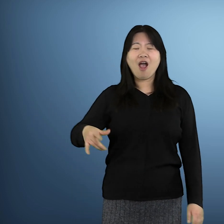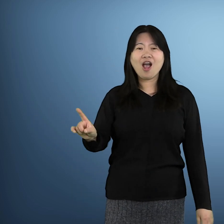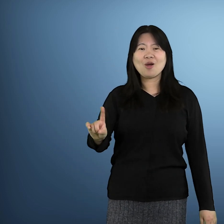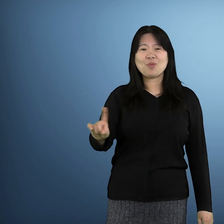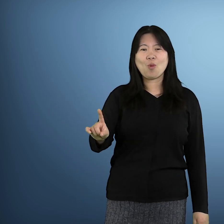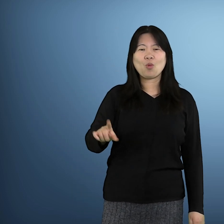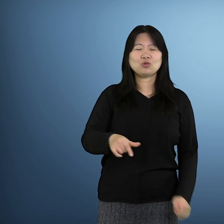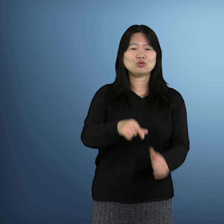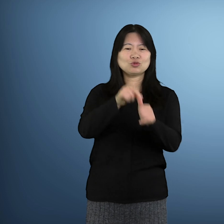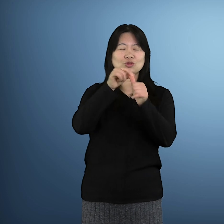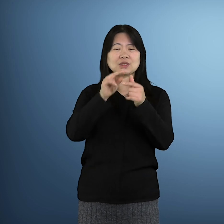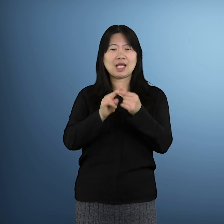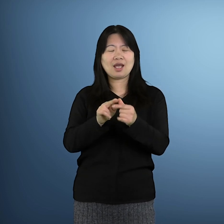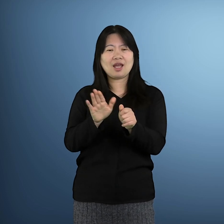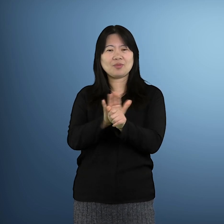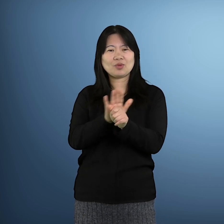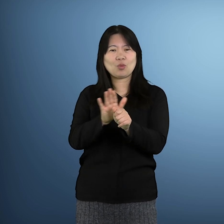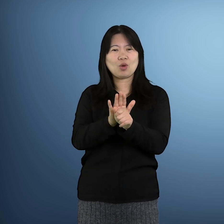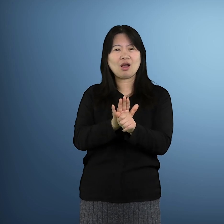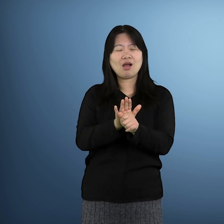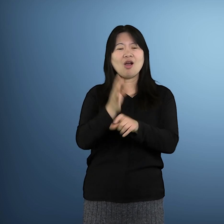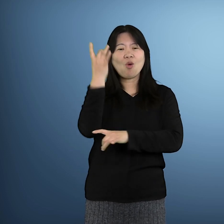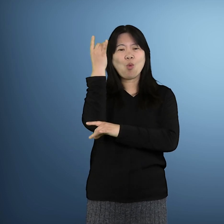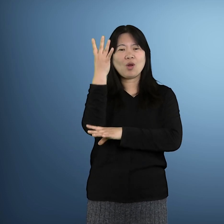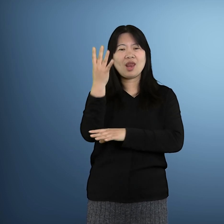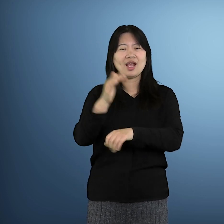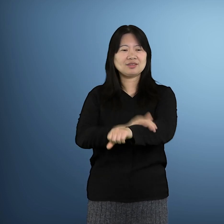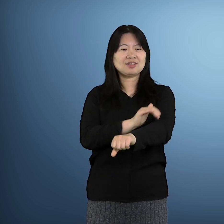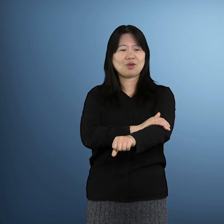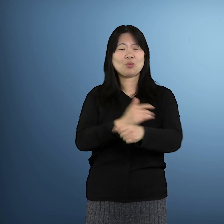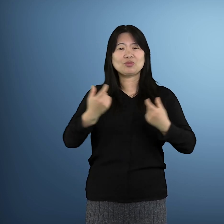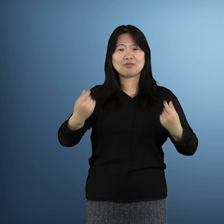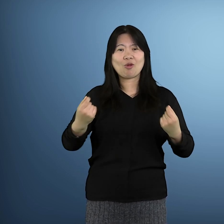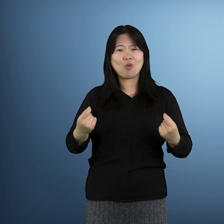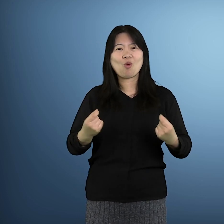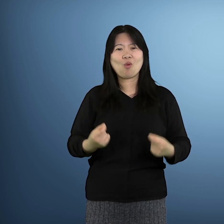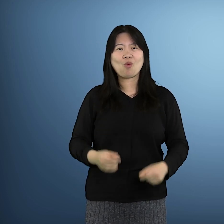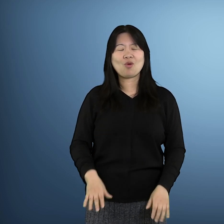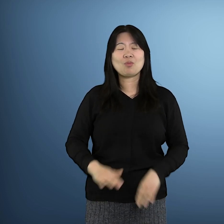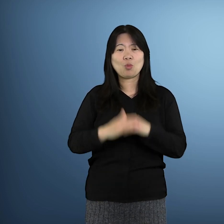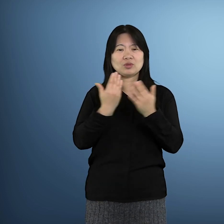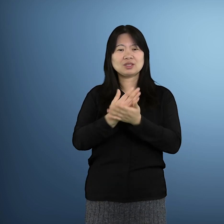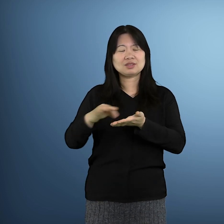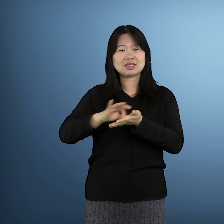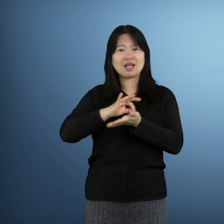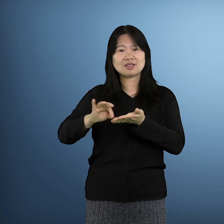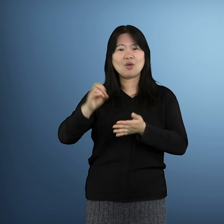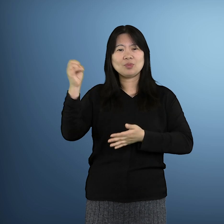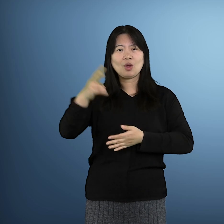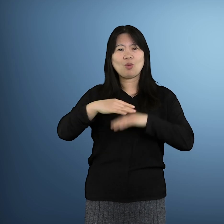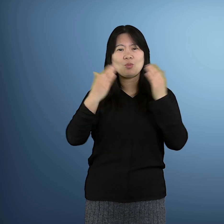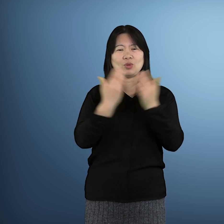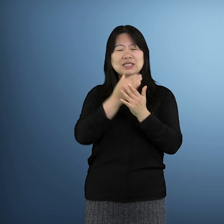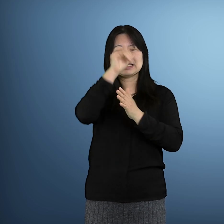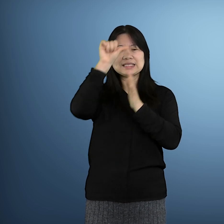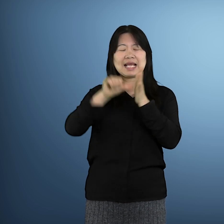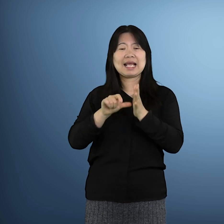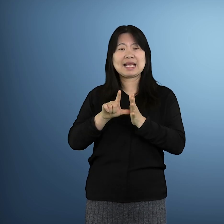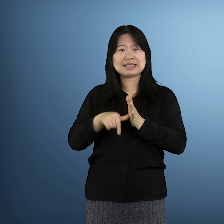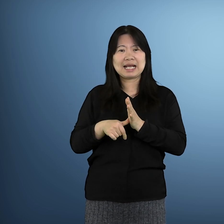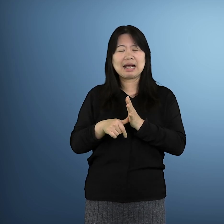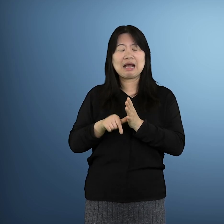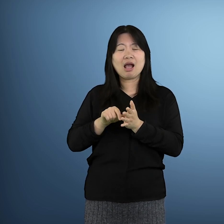그 구제와 구호가 본업인 것처럼 모든 재정과 모든 인생의